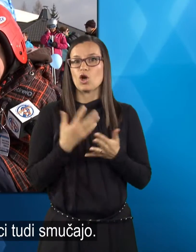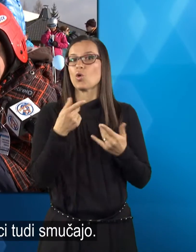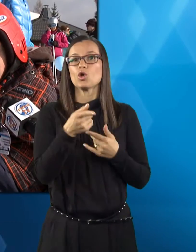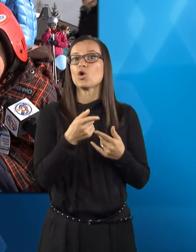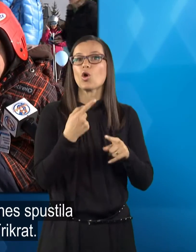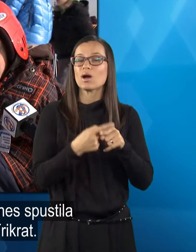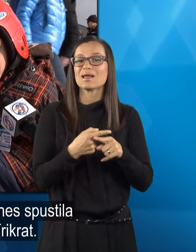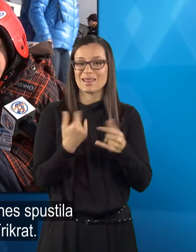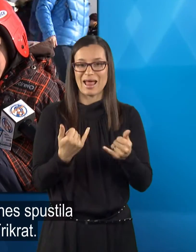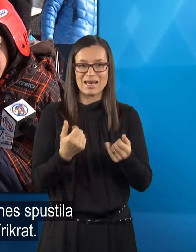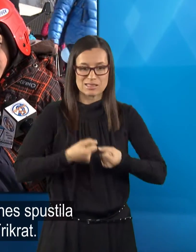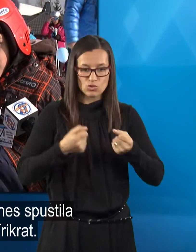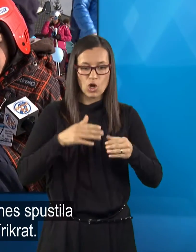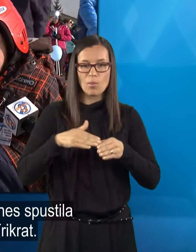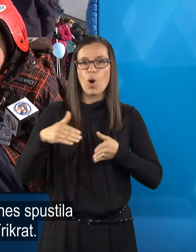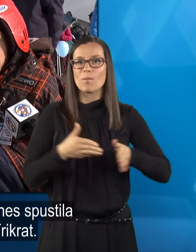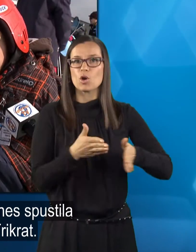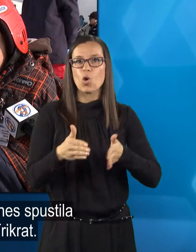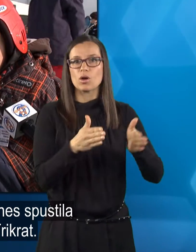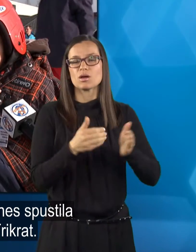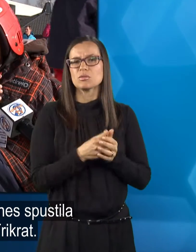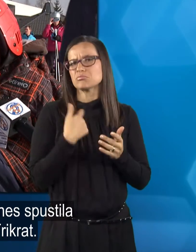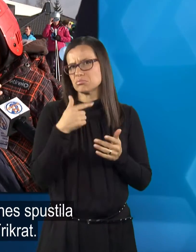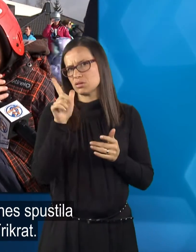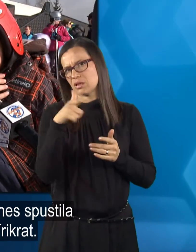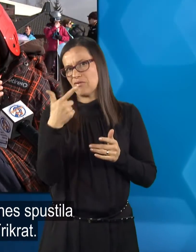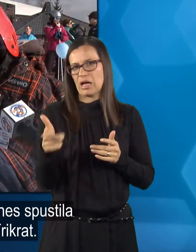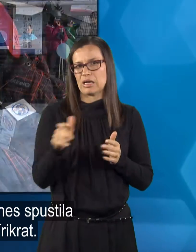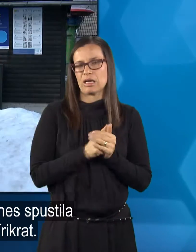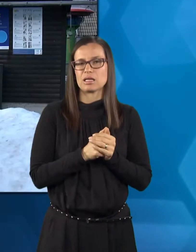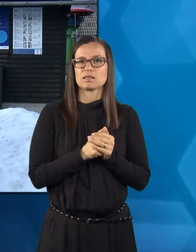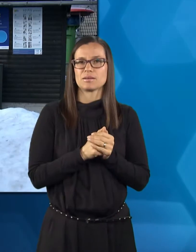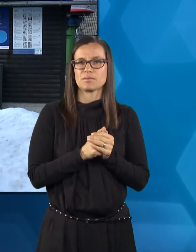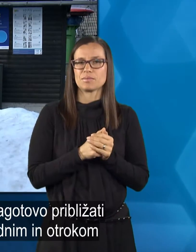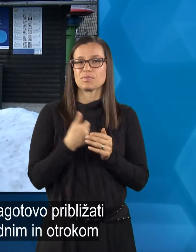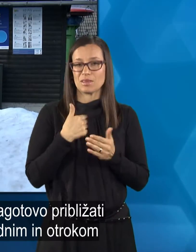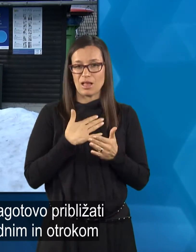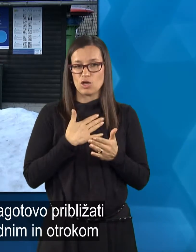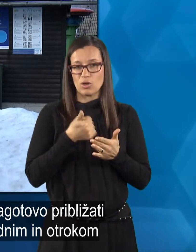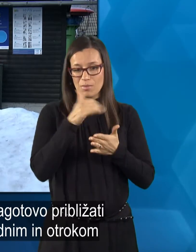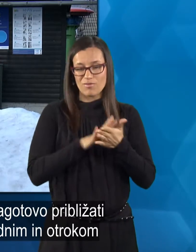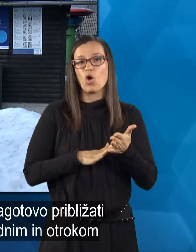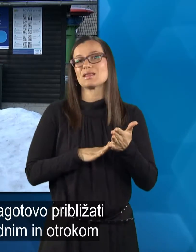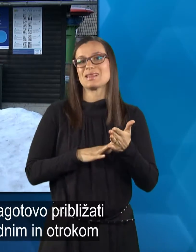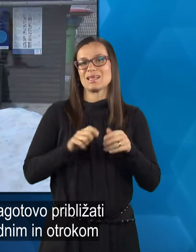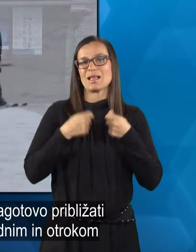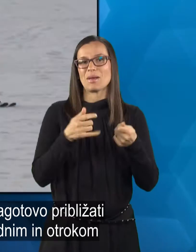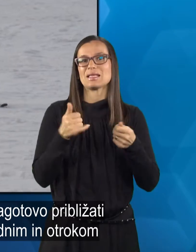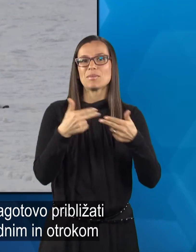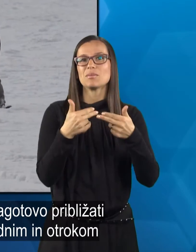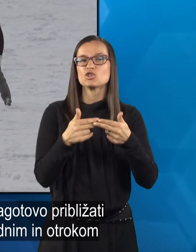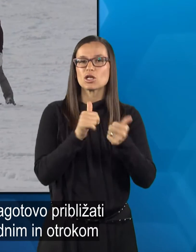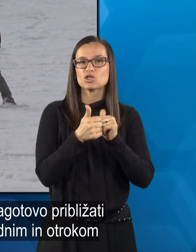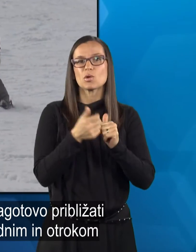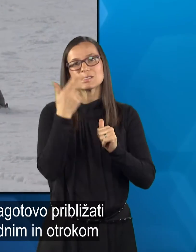si se danes spustil po progi? 3-krat, 2-krat. Naš prvotni namen je zagotovo približati